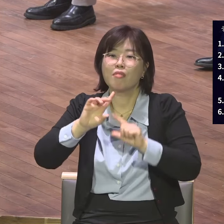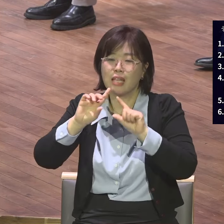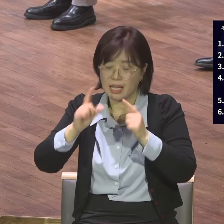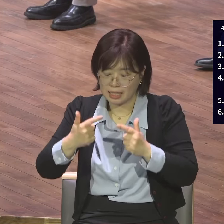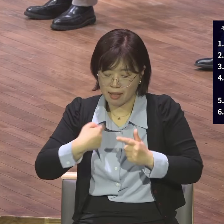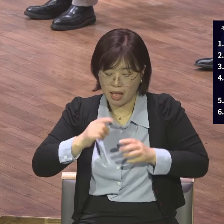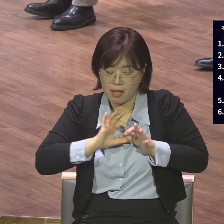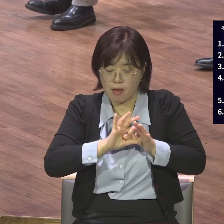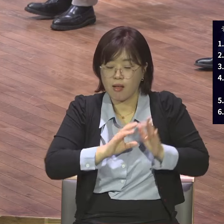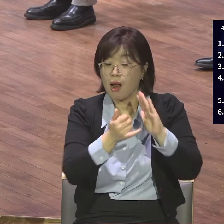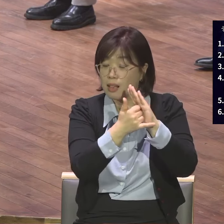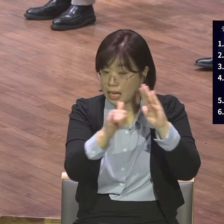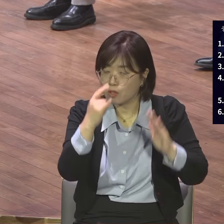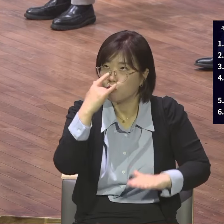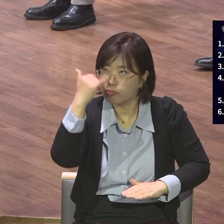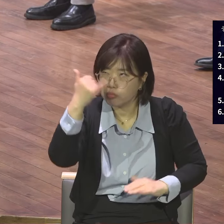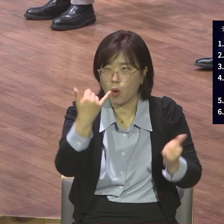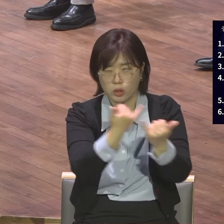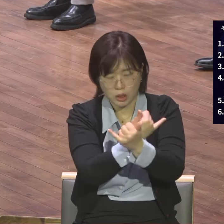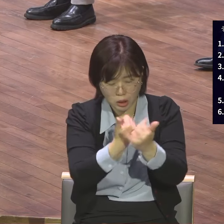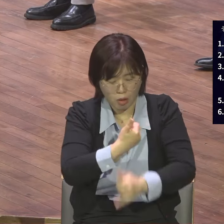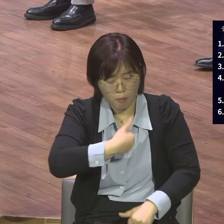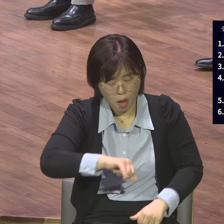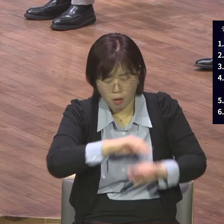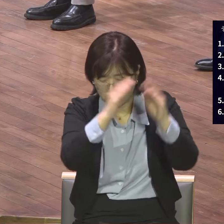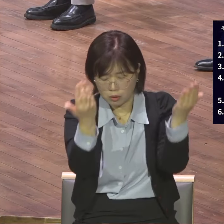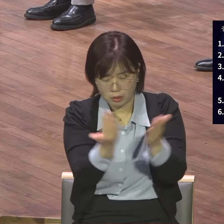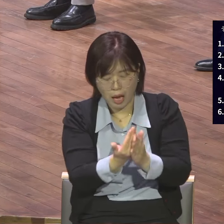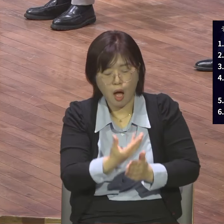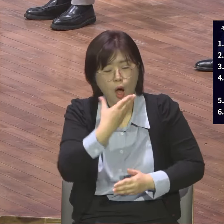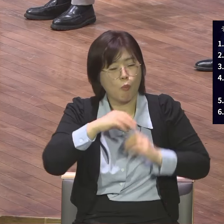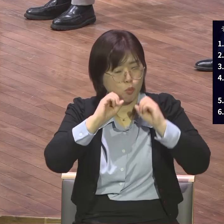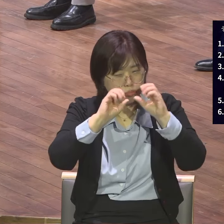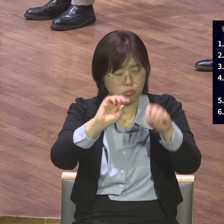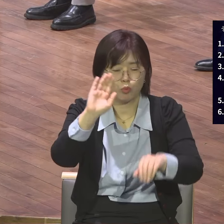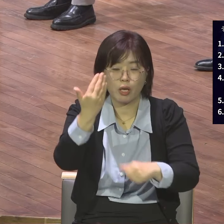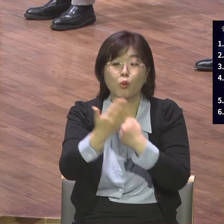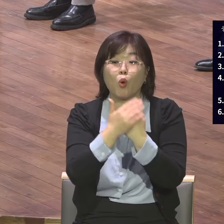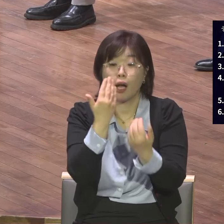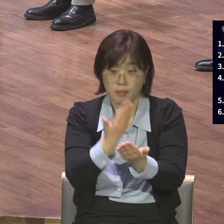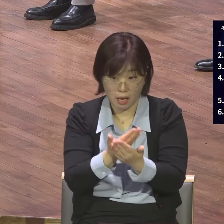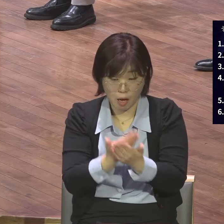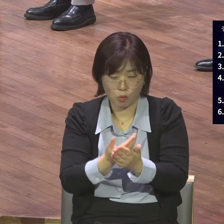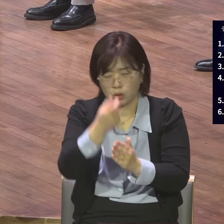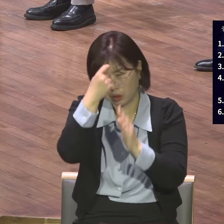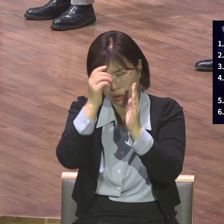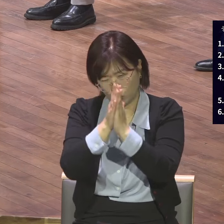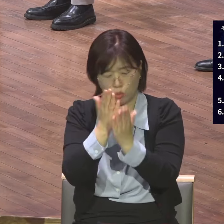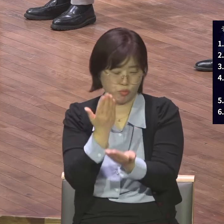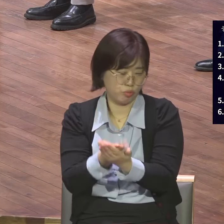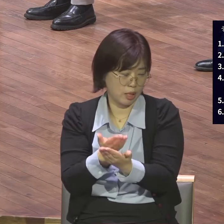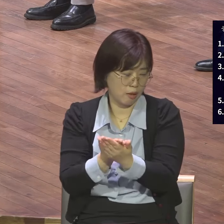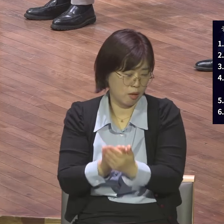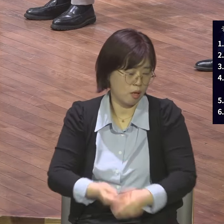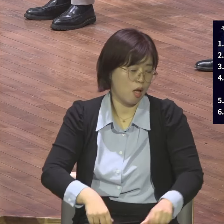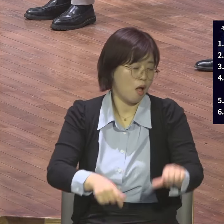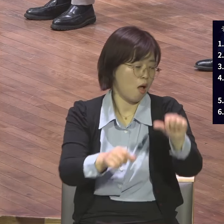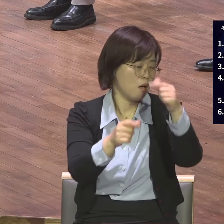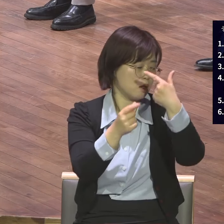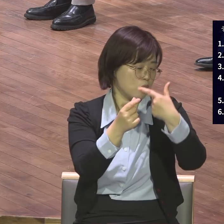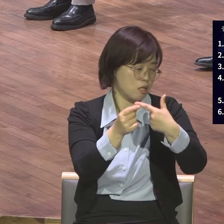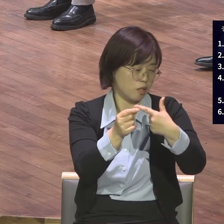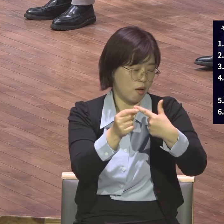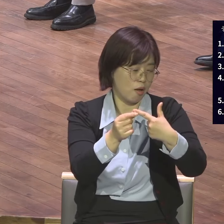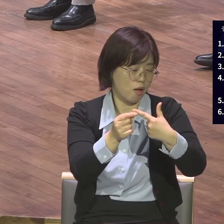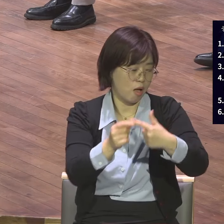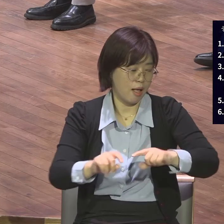역사 안의 흑암은 완전히 결박받고 떠나가게 하여 주시옵소서. 우리 마지막으로 개인과 가정을 위해 기도하겠습니다. 하나님 4대의